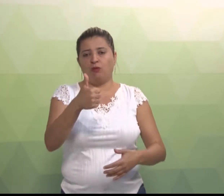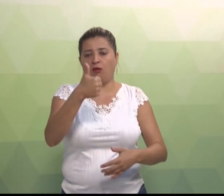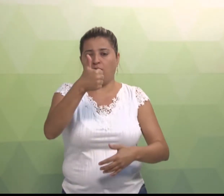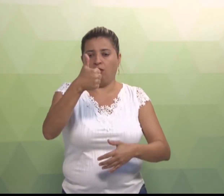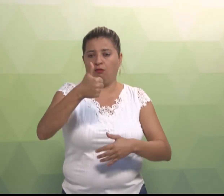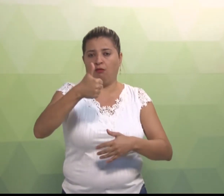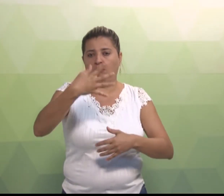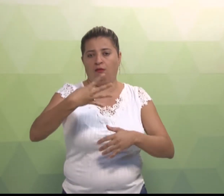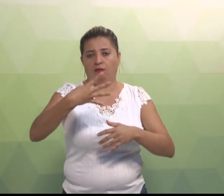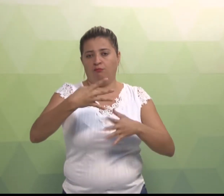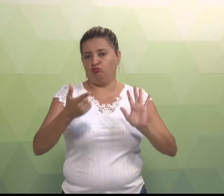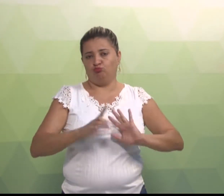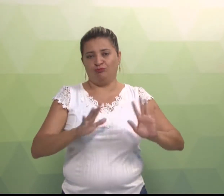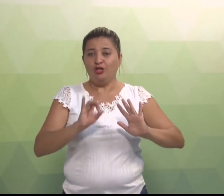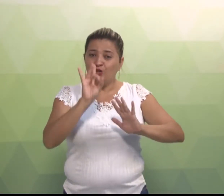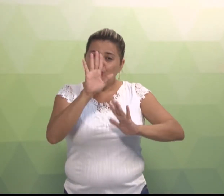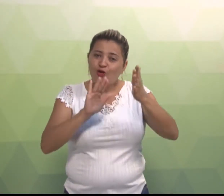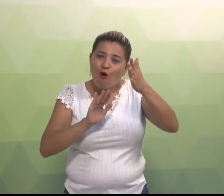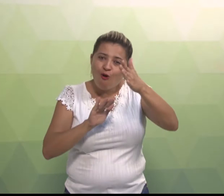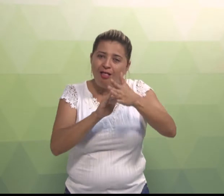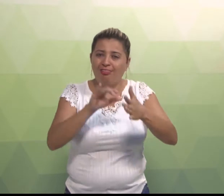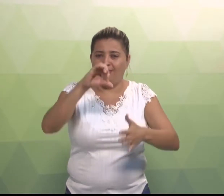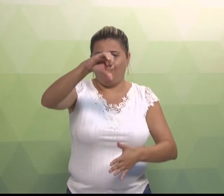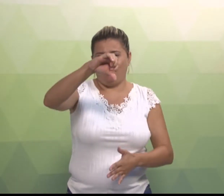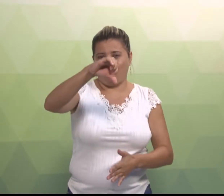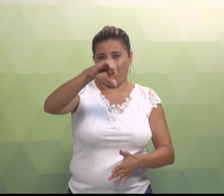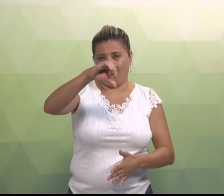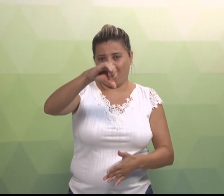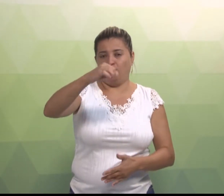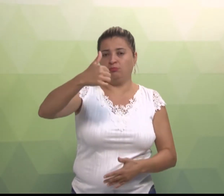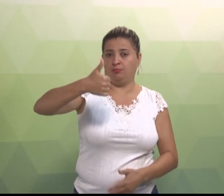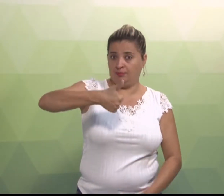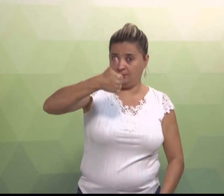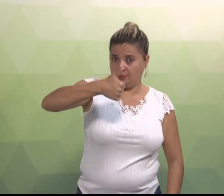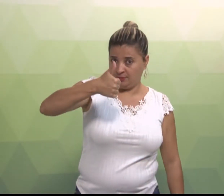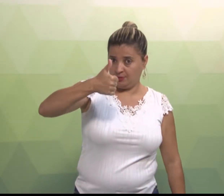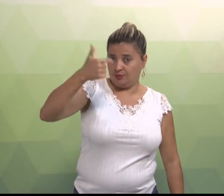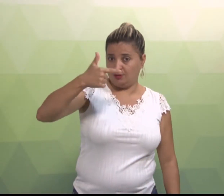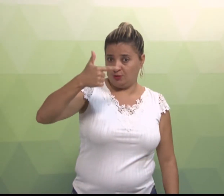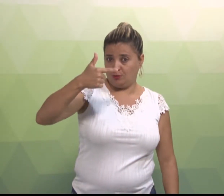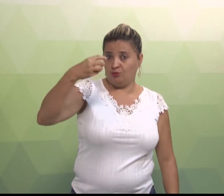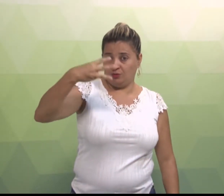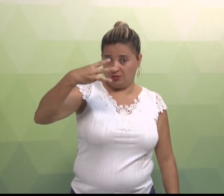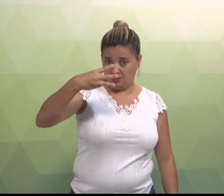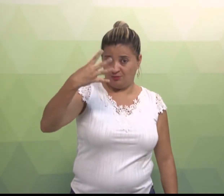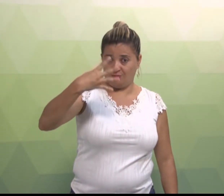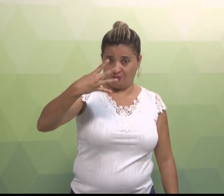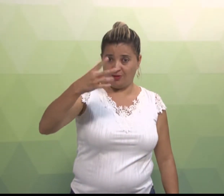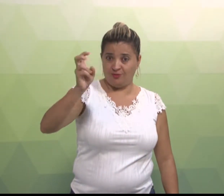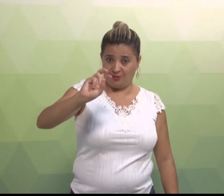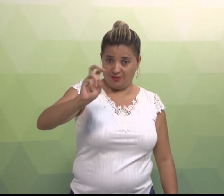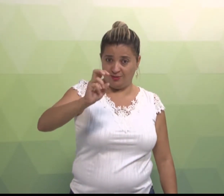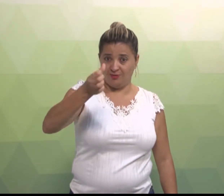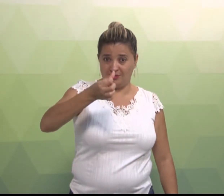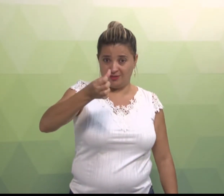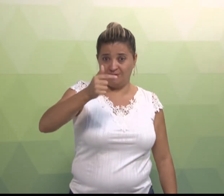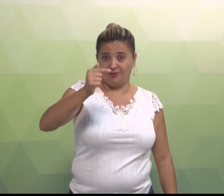número 14, né? Então, não vou utilizar assim, eu só coloco até o 9. 12, 13, quinto, sexto,